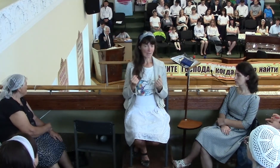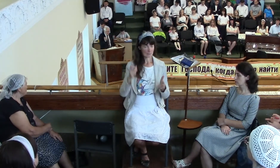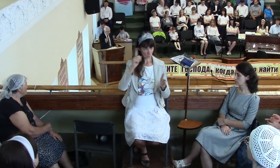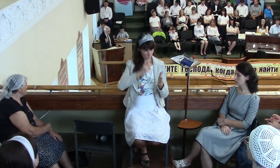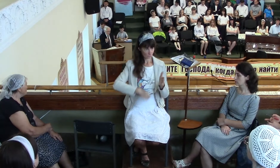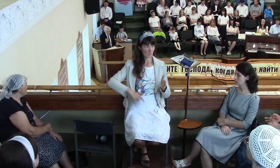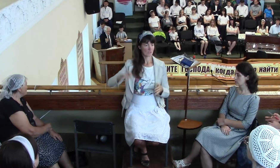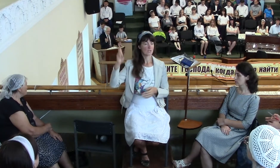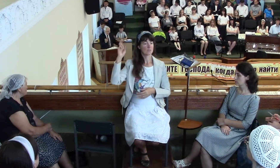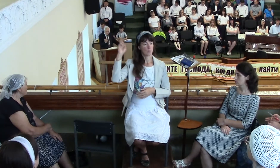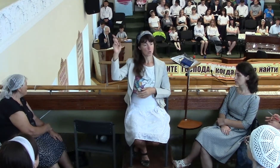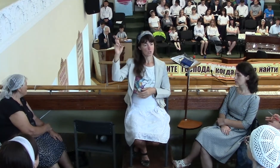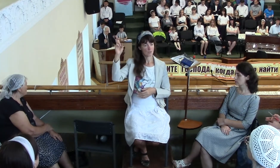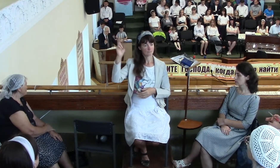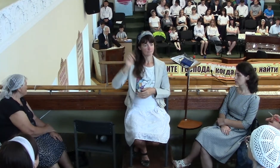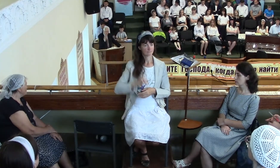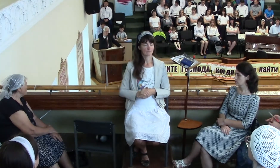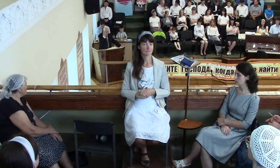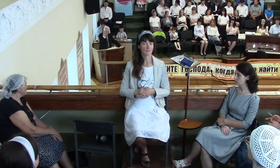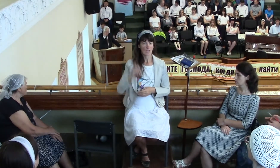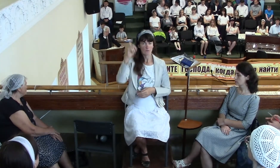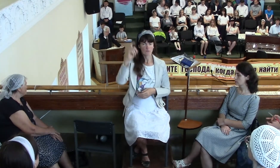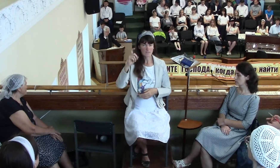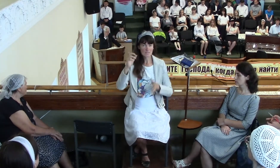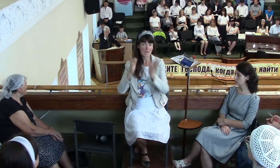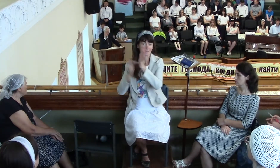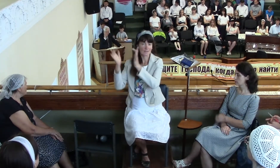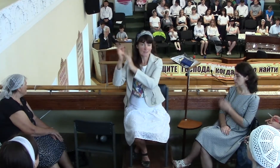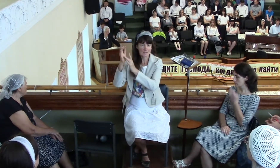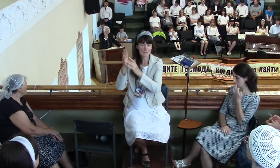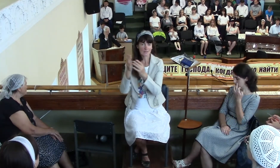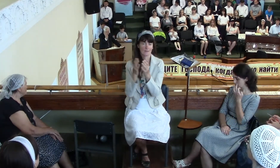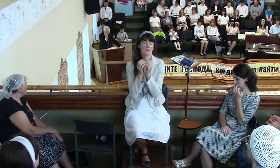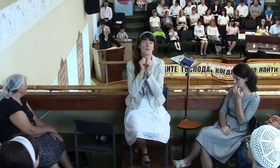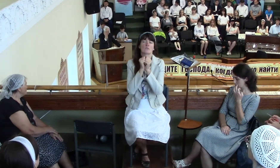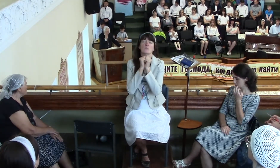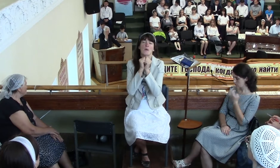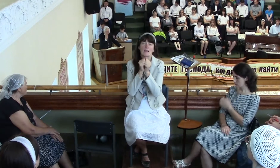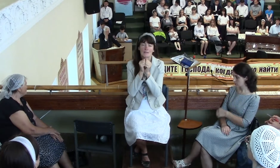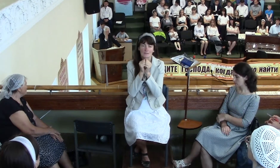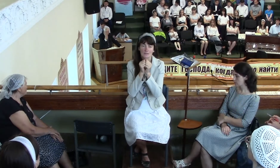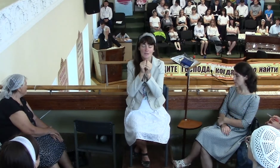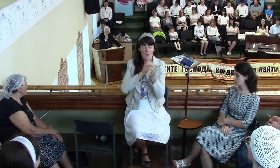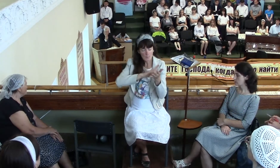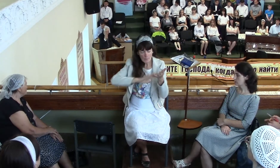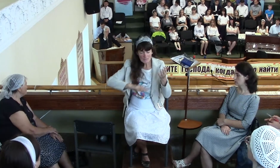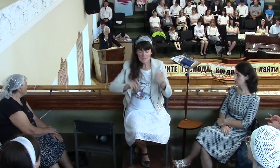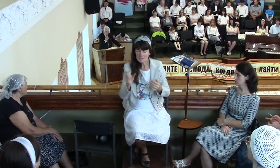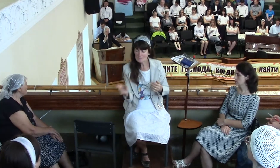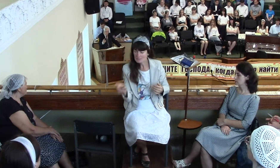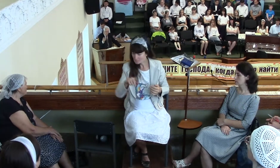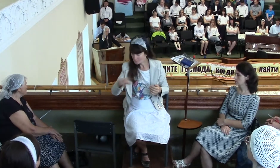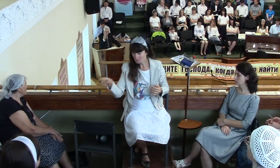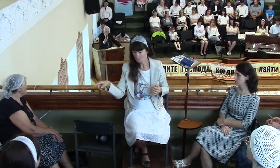вися на кресте, взмолился Отцу: прости им, ибо не знают, что делать. Он как